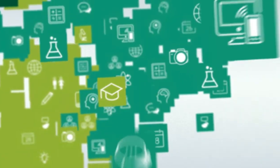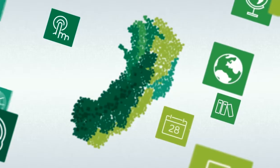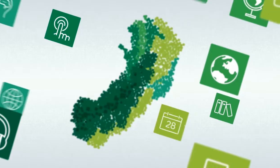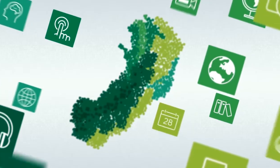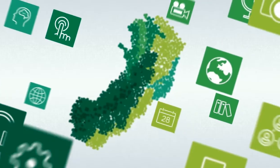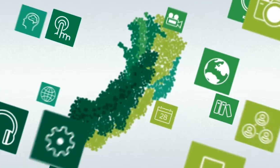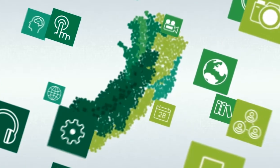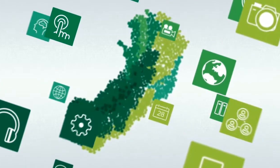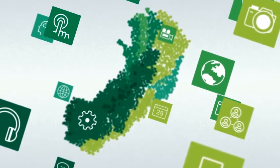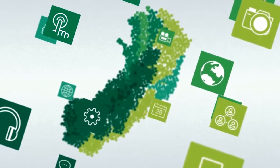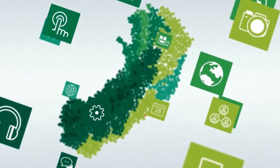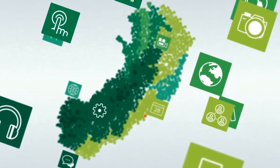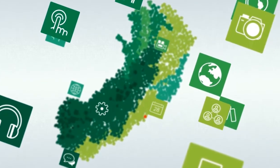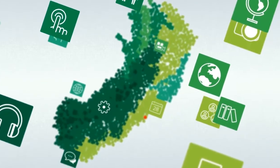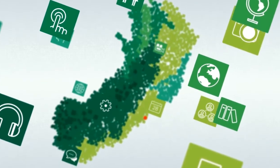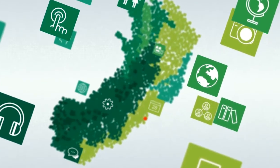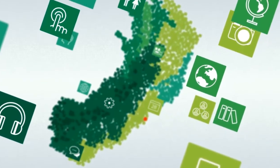Transcrição Carvalho